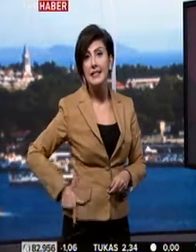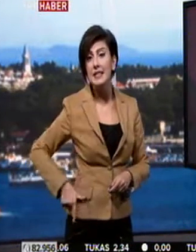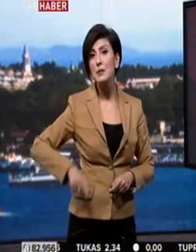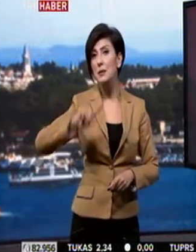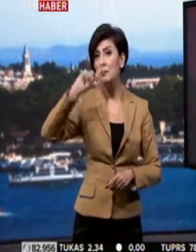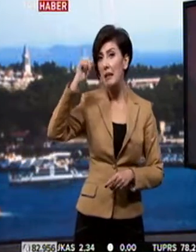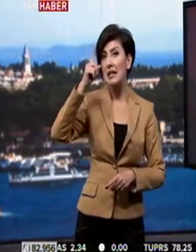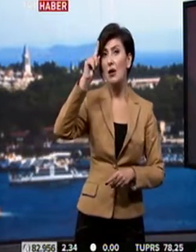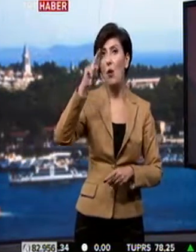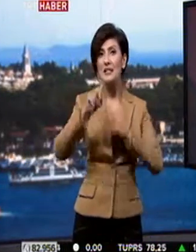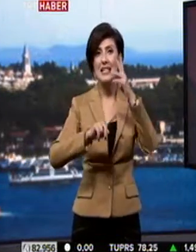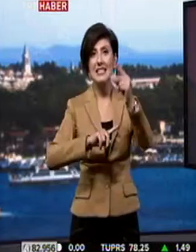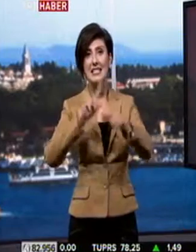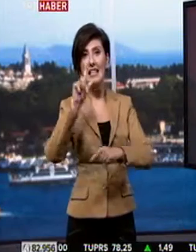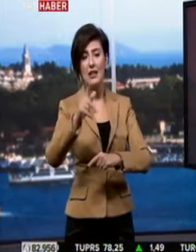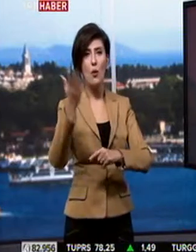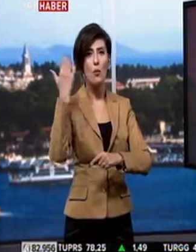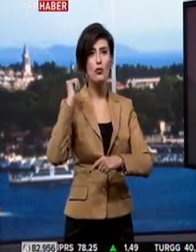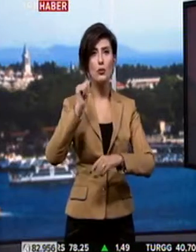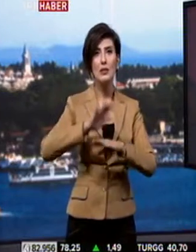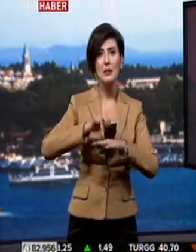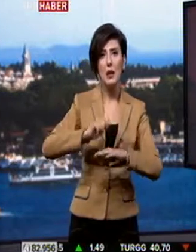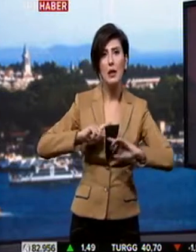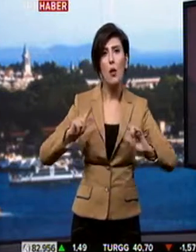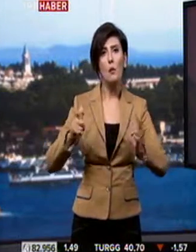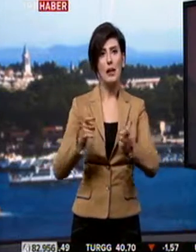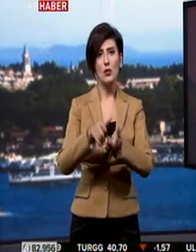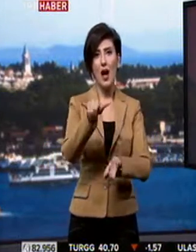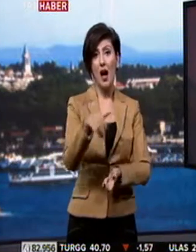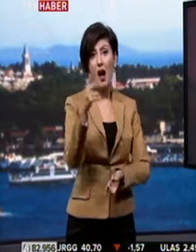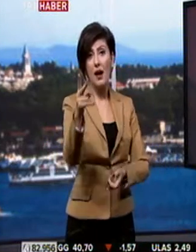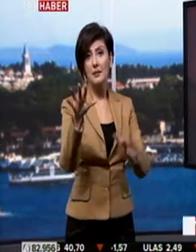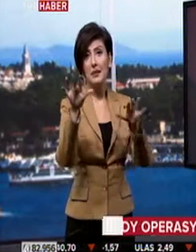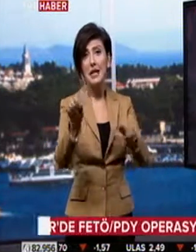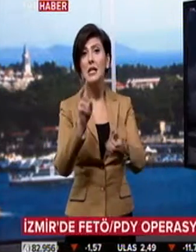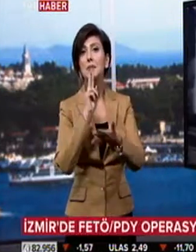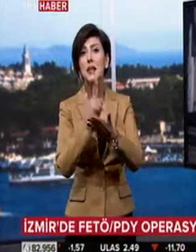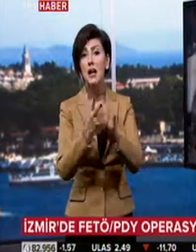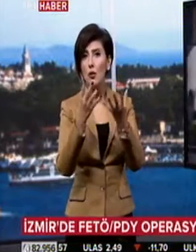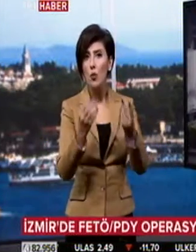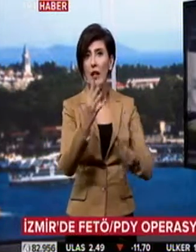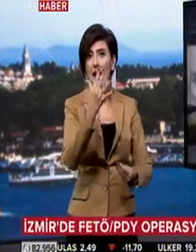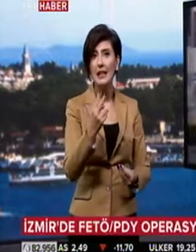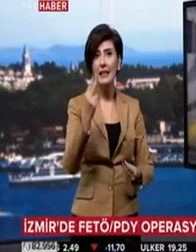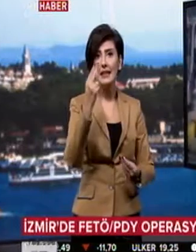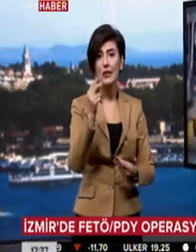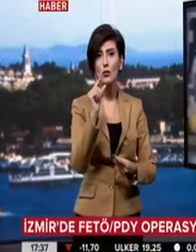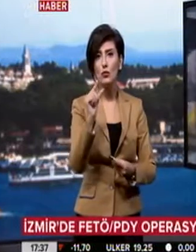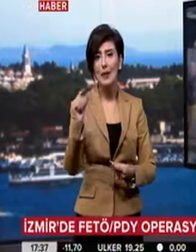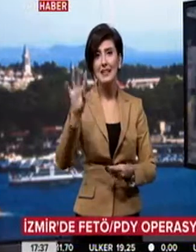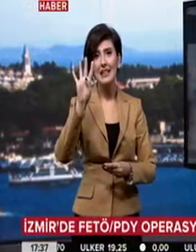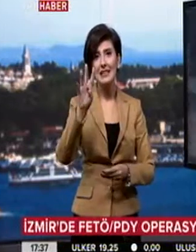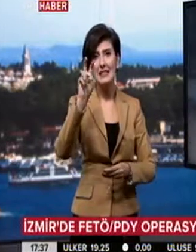İzmir merkezli 18 ilde önceki gün düzenlenen operasyonda haklarında yakalama kararı bulunan